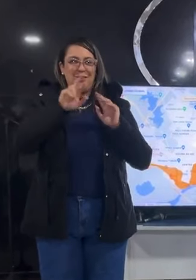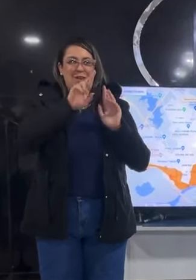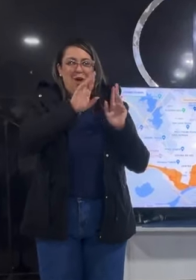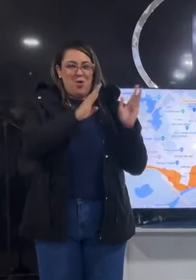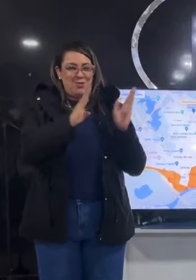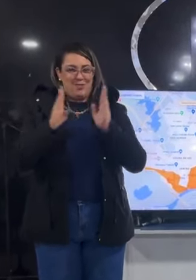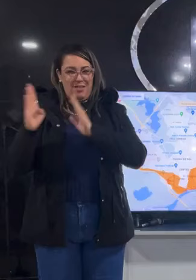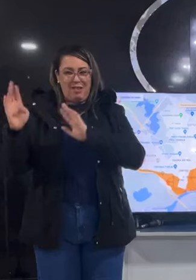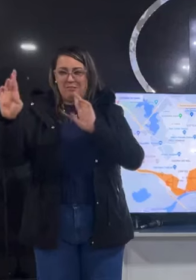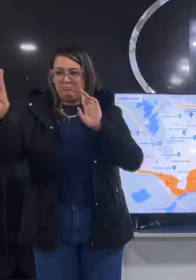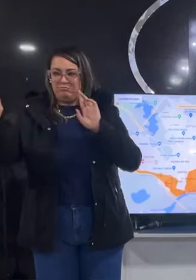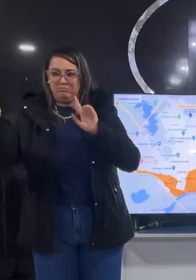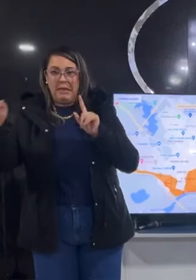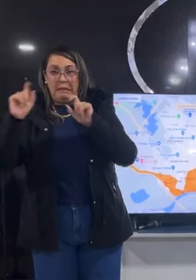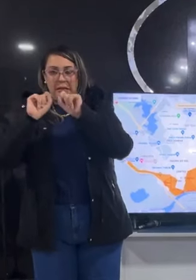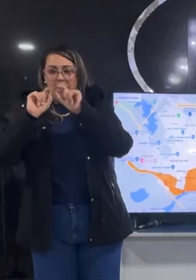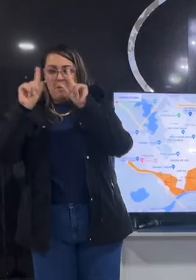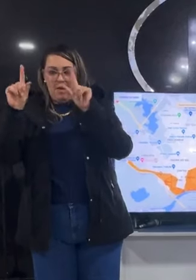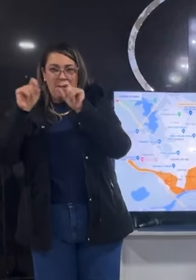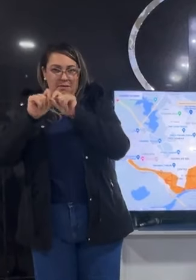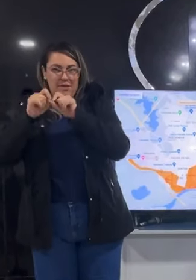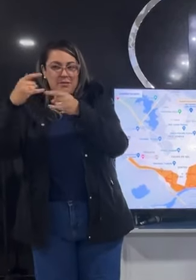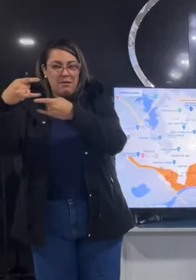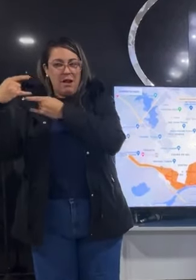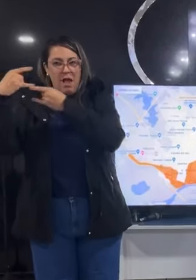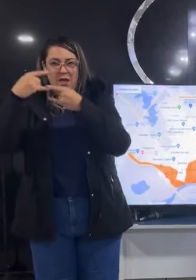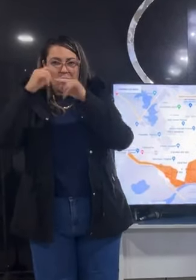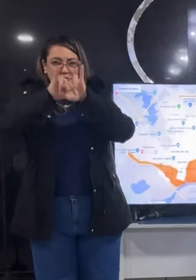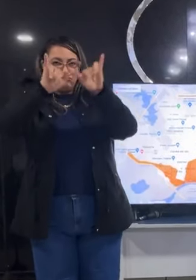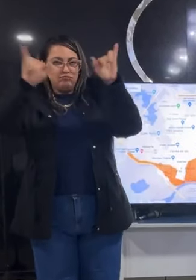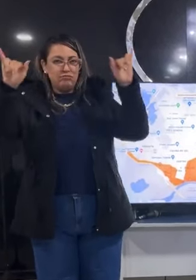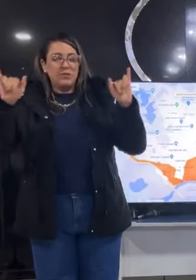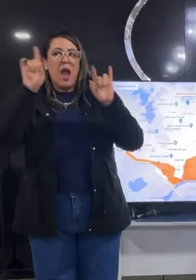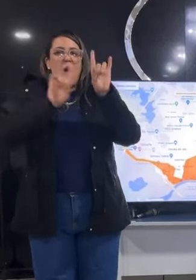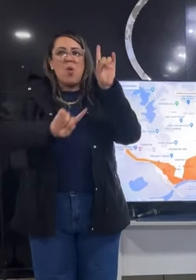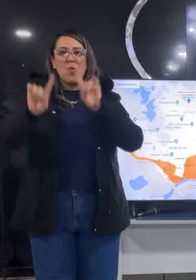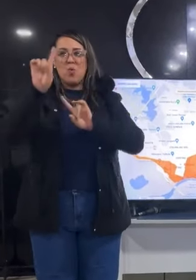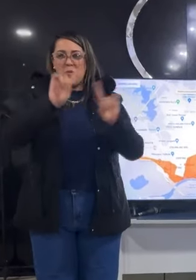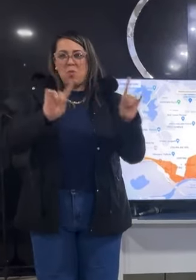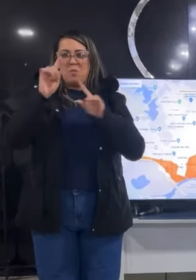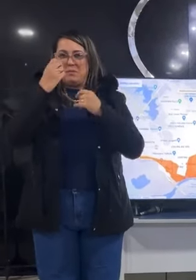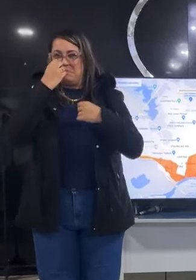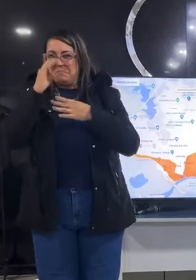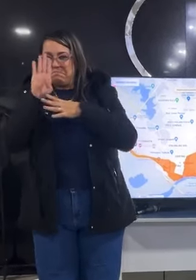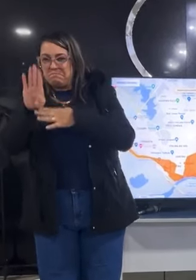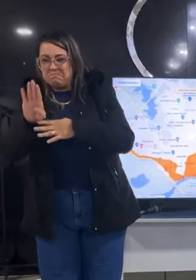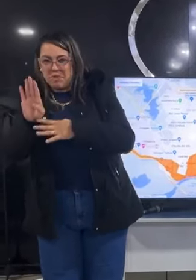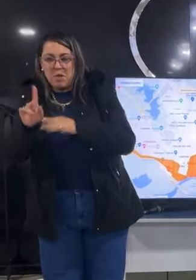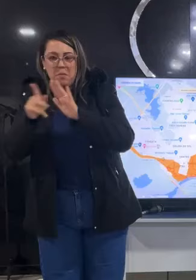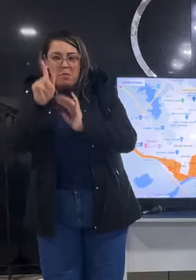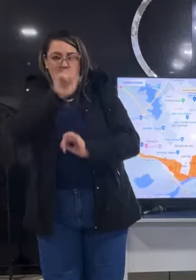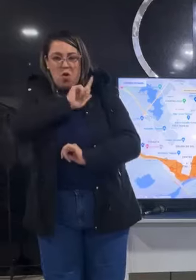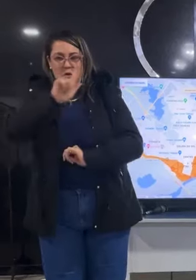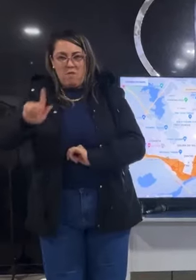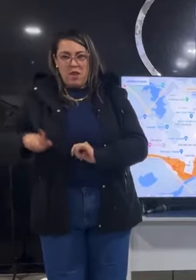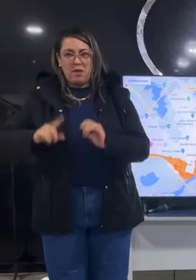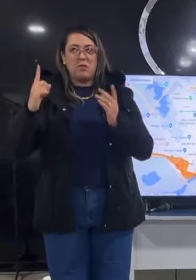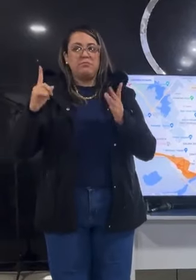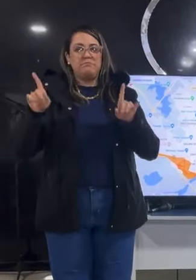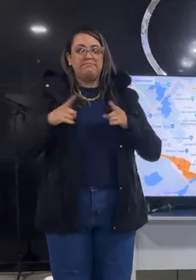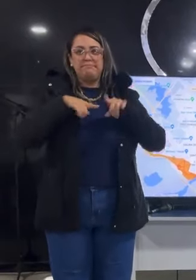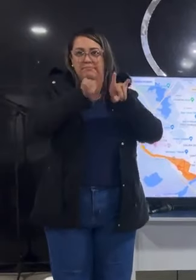diferente de manhã nós fizemos uma Live para anunciar alguns benefícios né que o governo em parceria com a câmara de